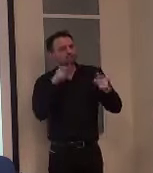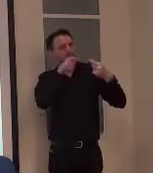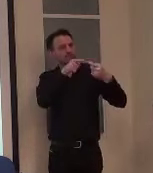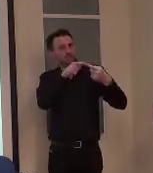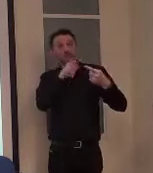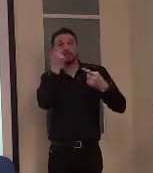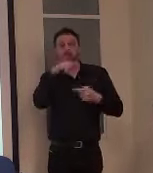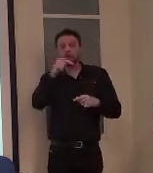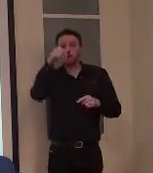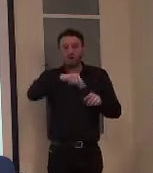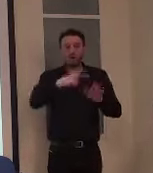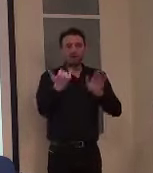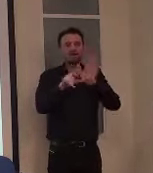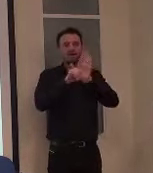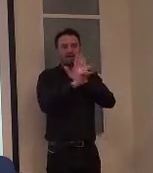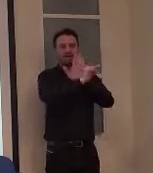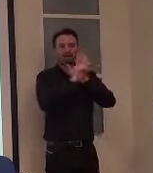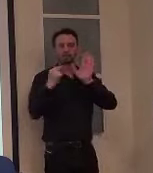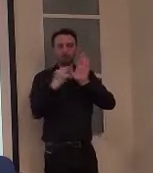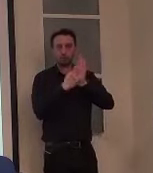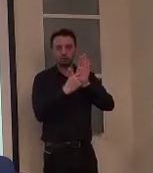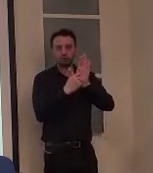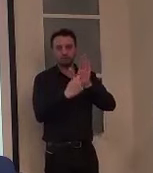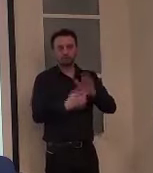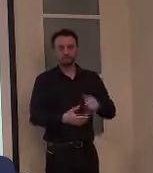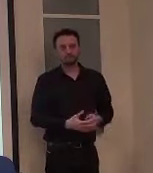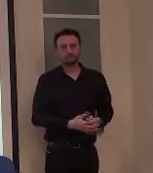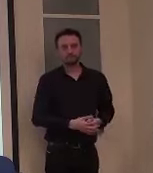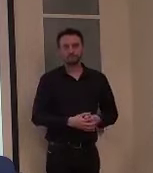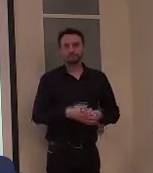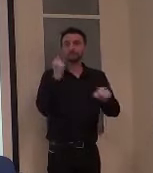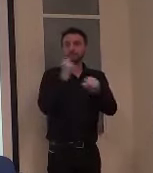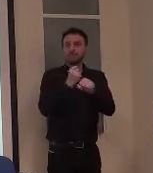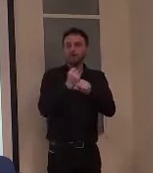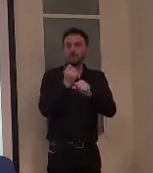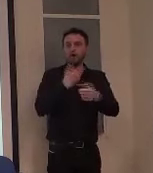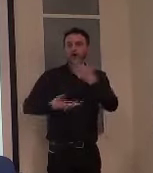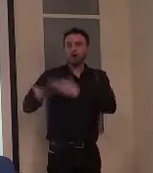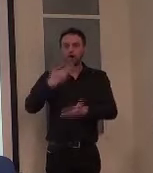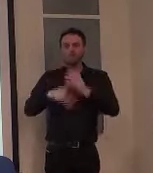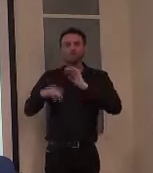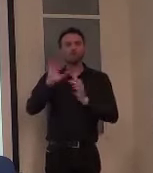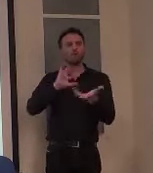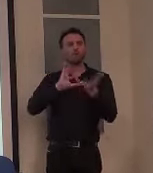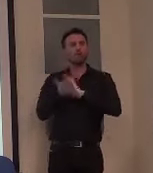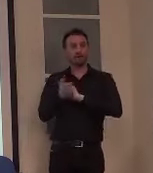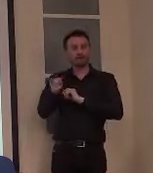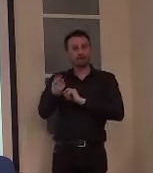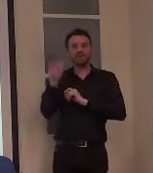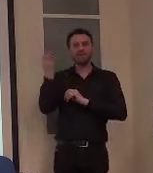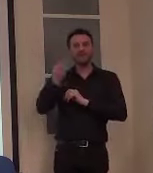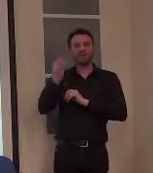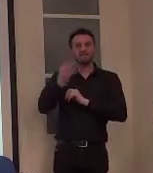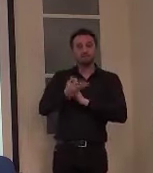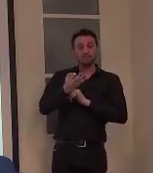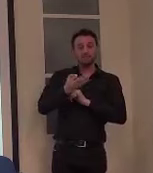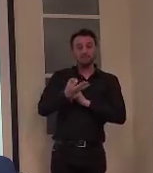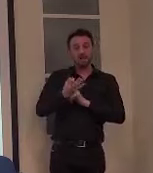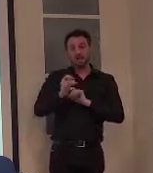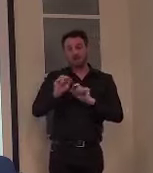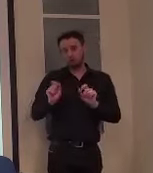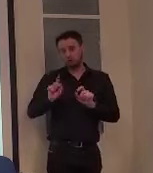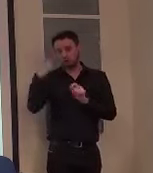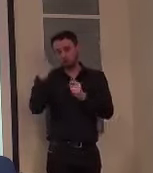proyectando una resolución en el trabajo colaborativo de la totalidad especial de las